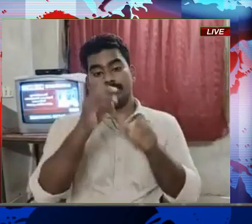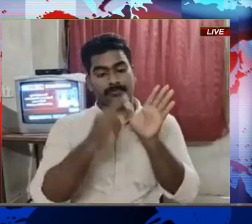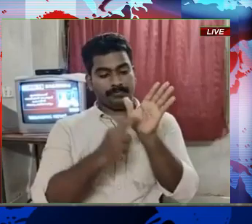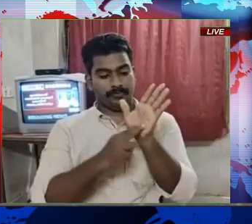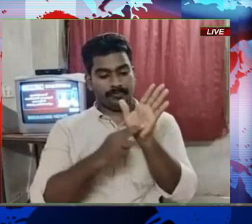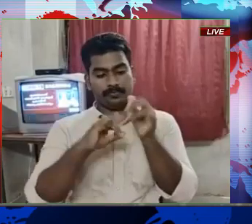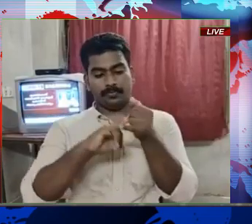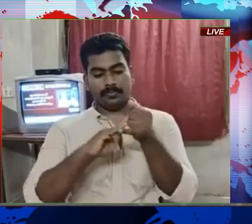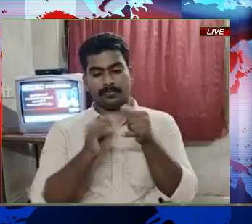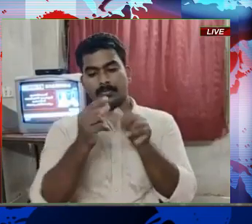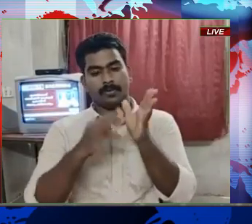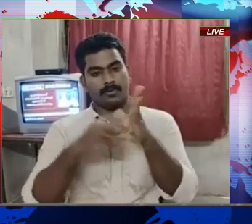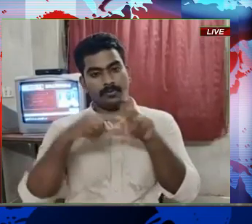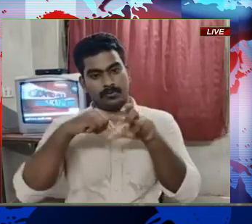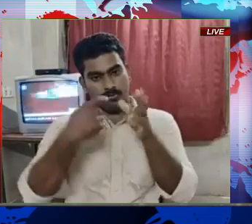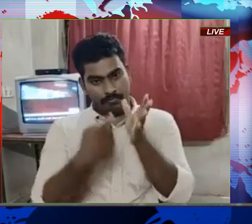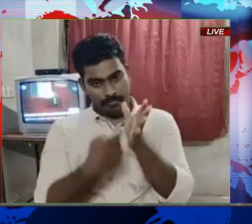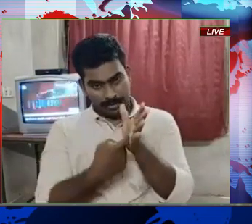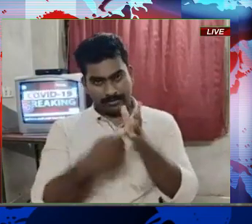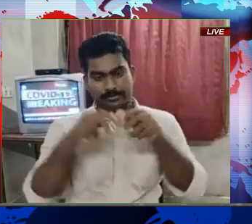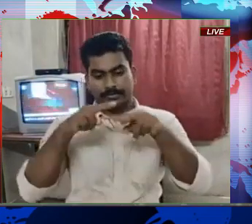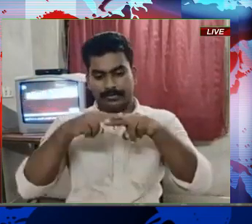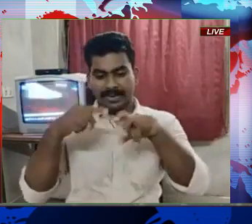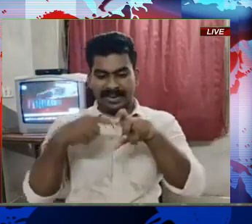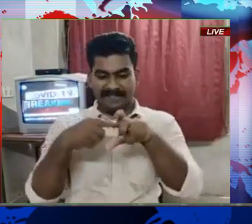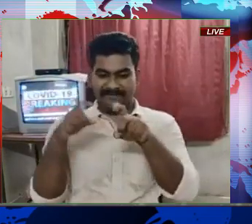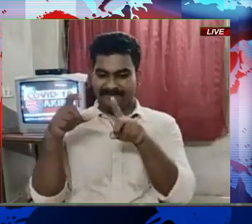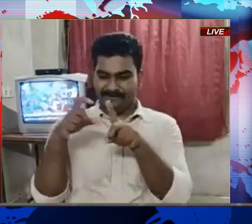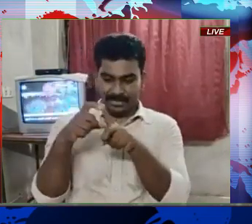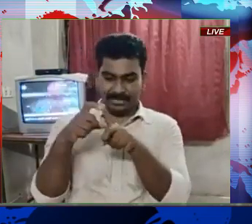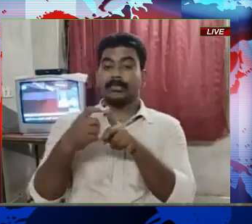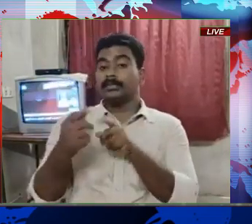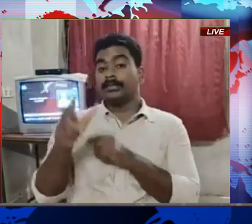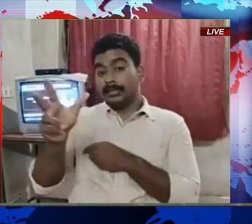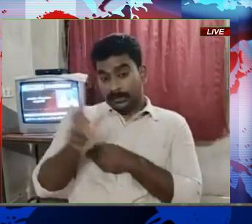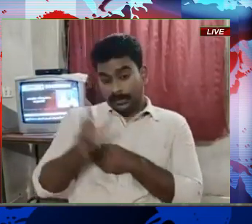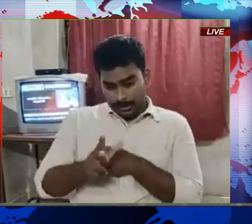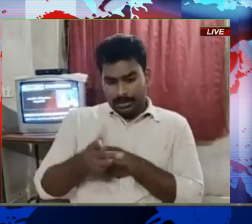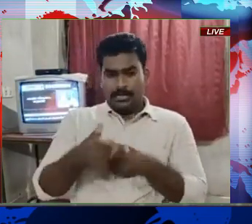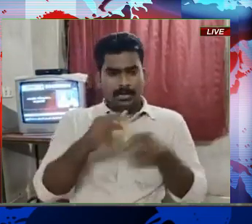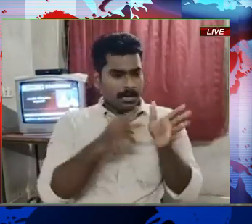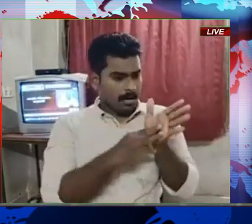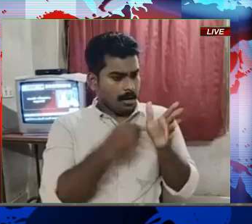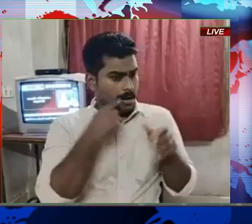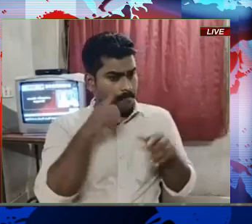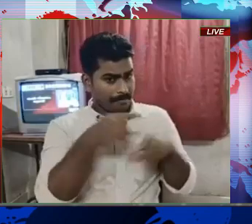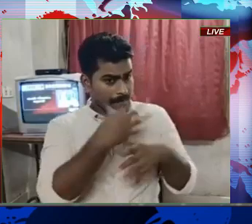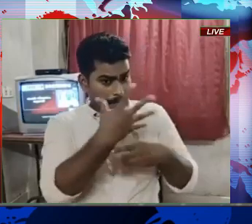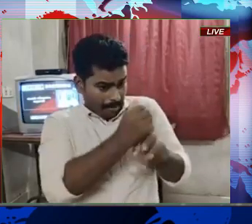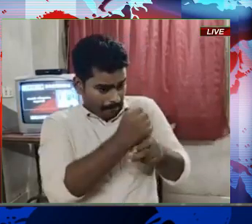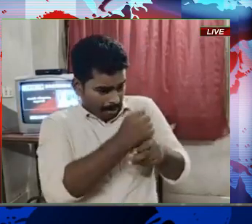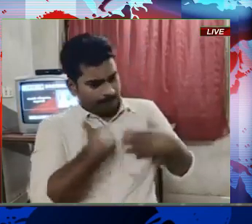ഇടപെട്ട തമിഴ്നാട് മുഖ്യമന്ത്രിക്കും സർക്കാരിനും നന്ദി രേഖപ്പെടുത്തുകയാണ്.